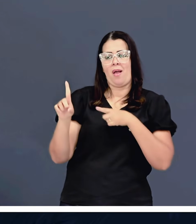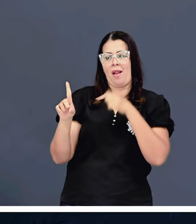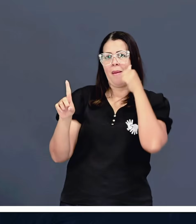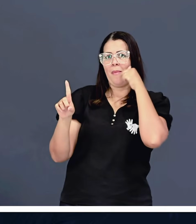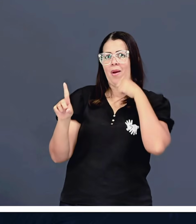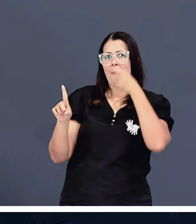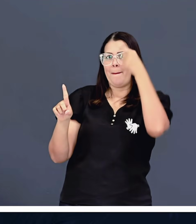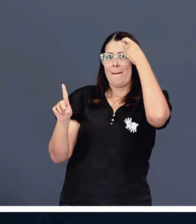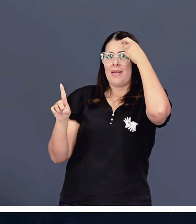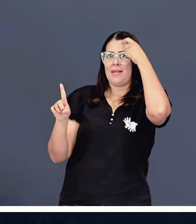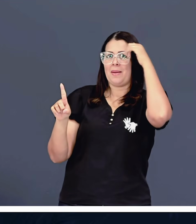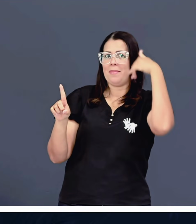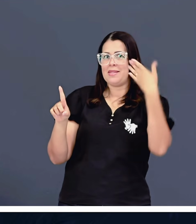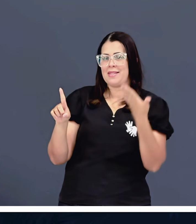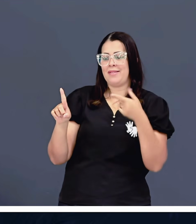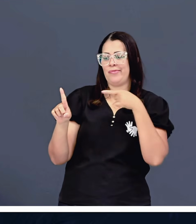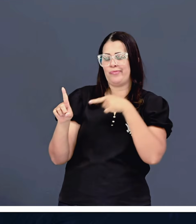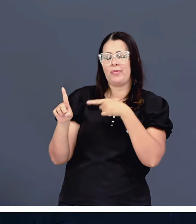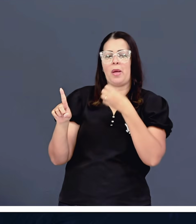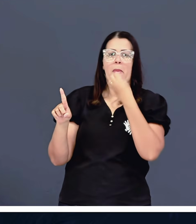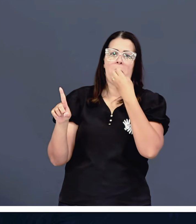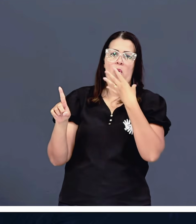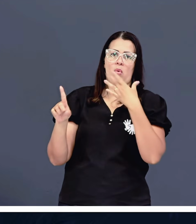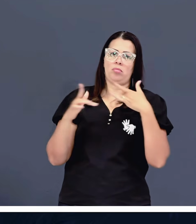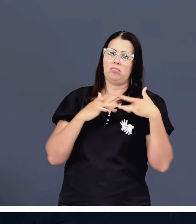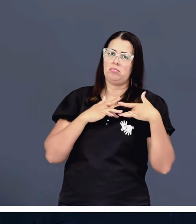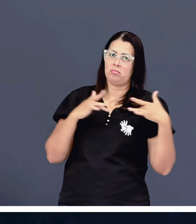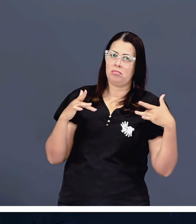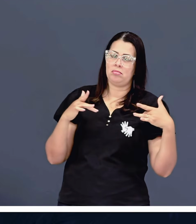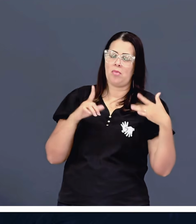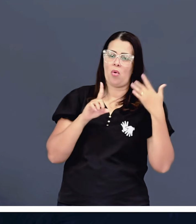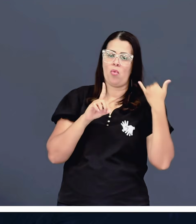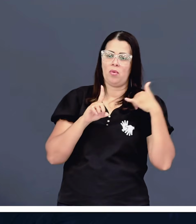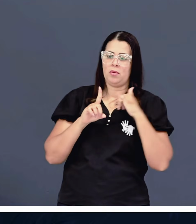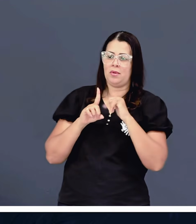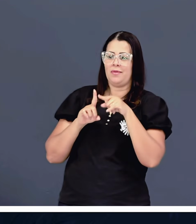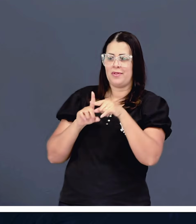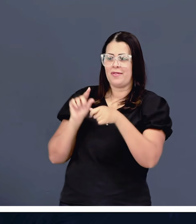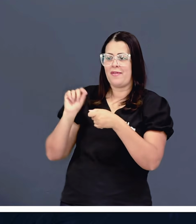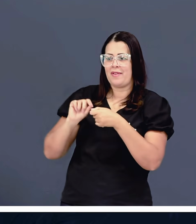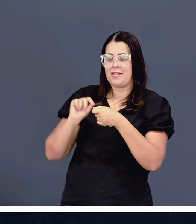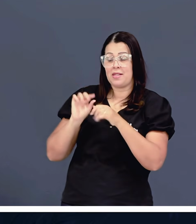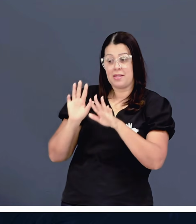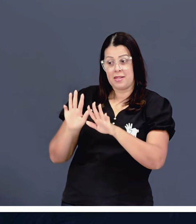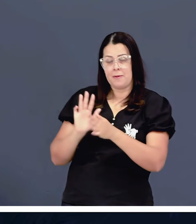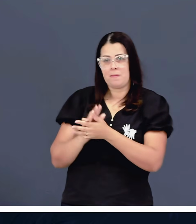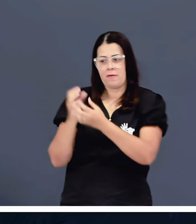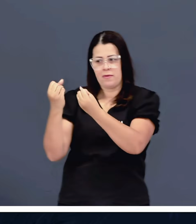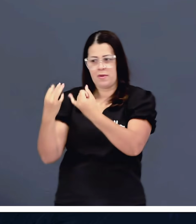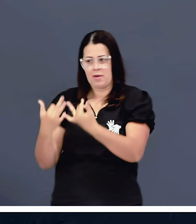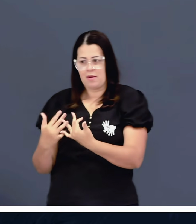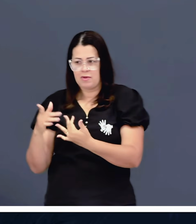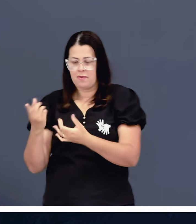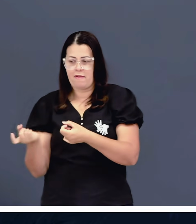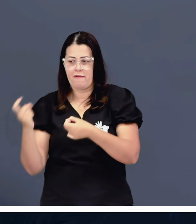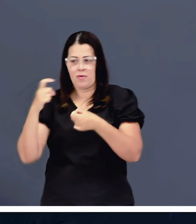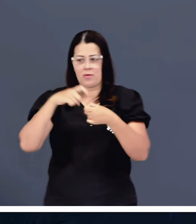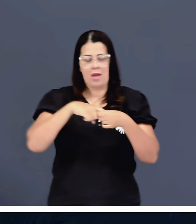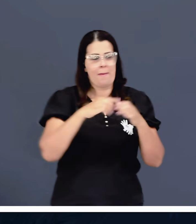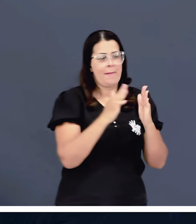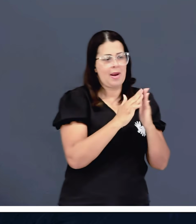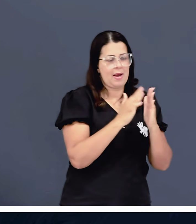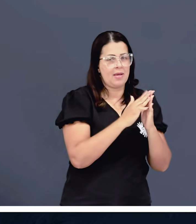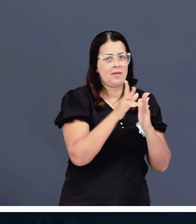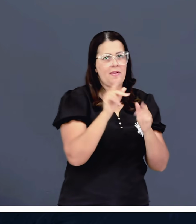mulher, apesar da escassez, era uma mente generosa e abundante, ele diz, então, você vai fazer assim. Você vai voltar para casa e fazer do